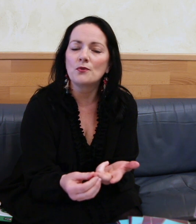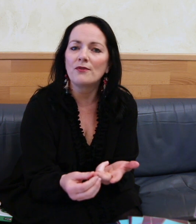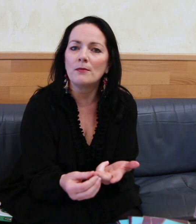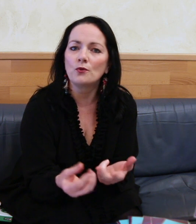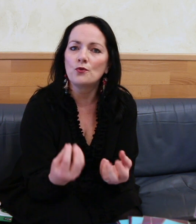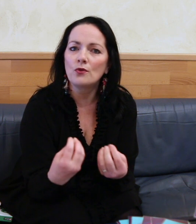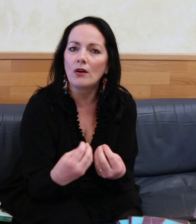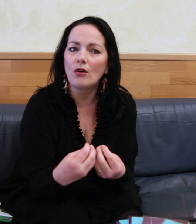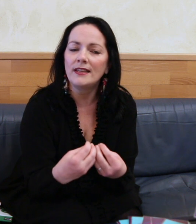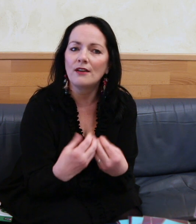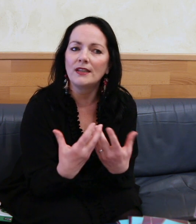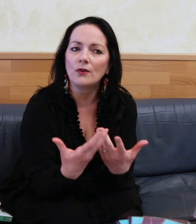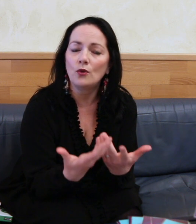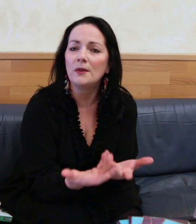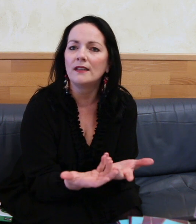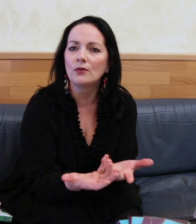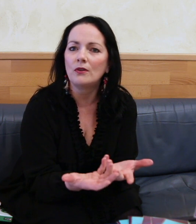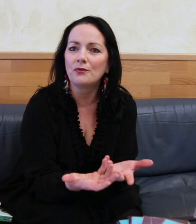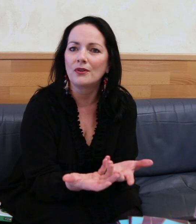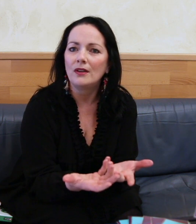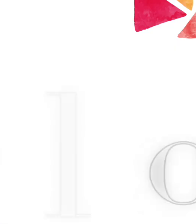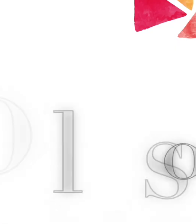soit vraiment toujours en lien avec le bien-être de l'enfant.